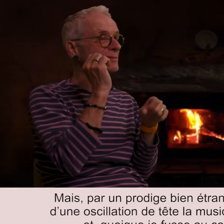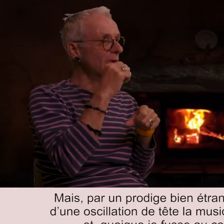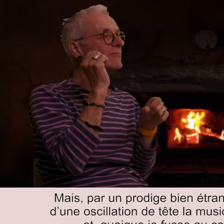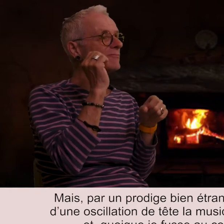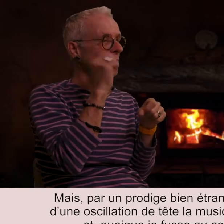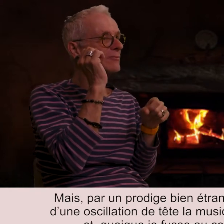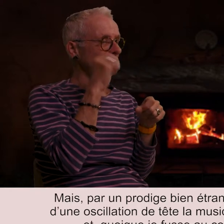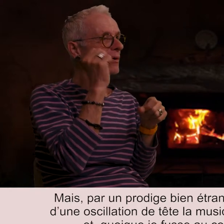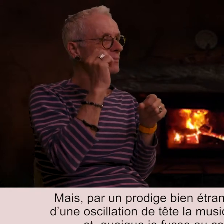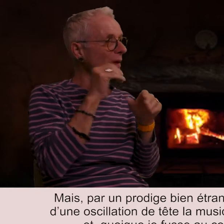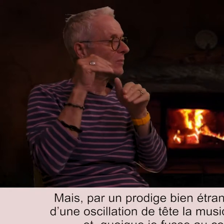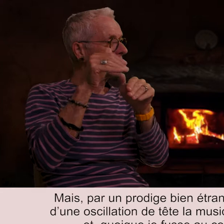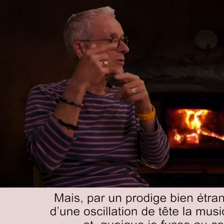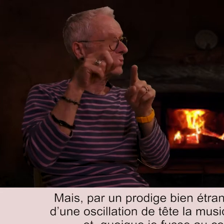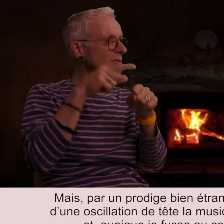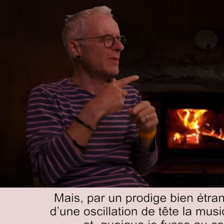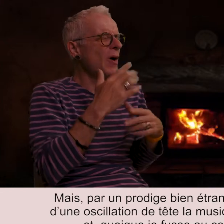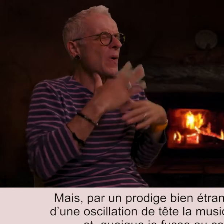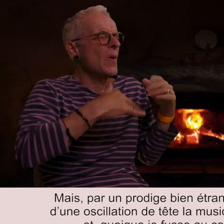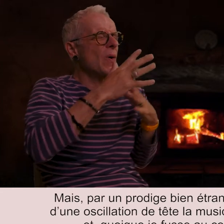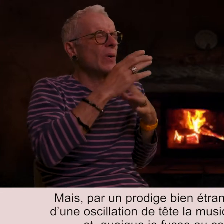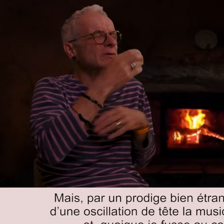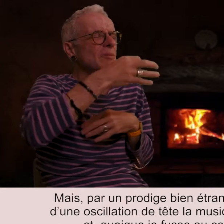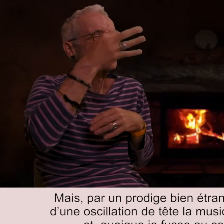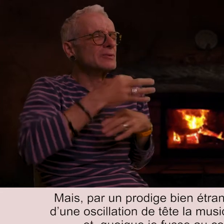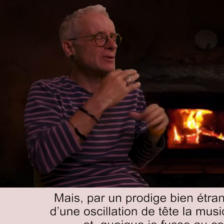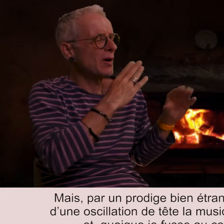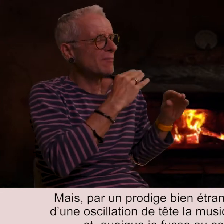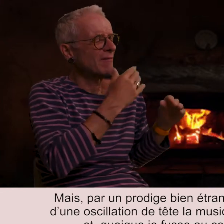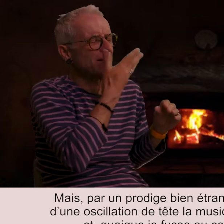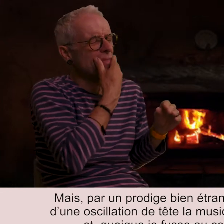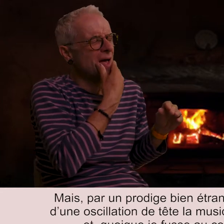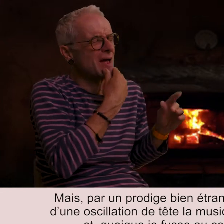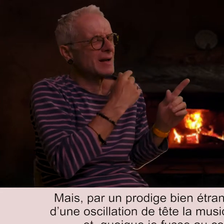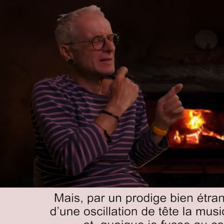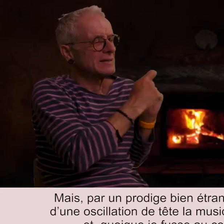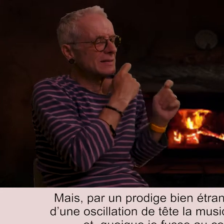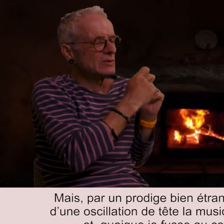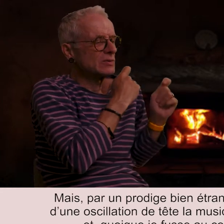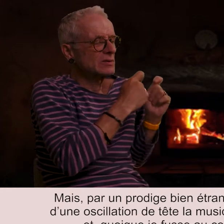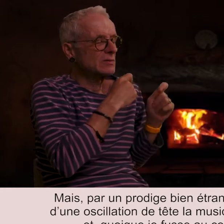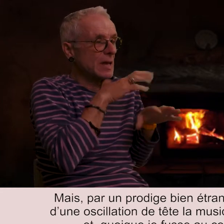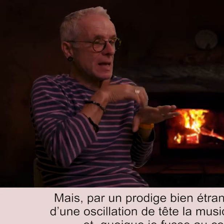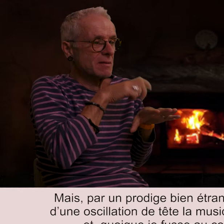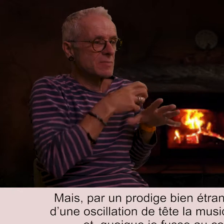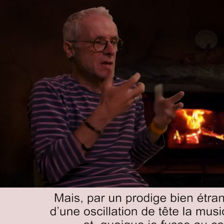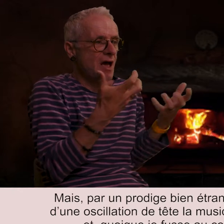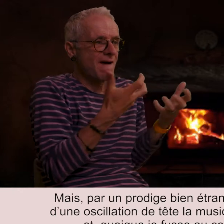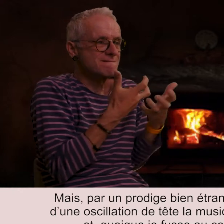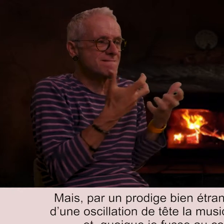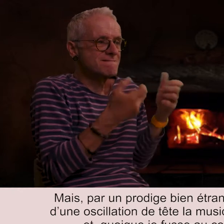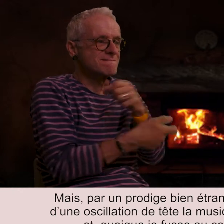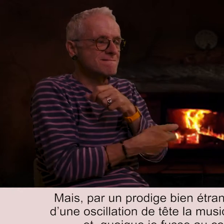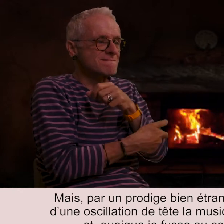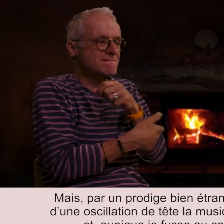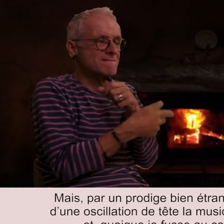cessé de jouer et quoi que je fusse au comble du bonheur d'entretenir une aussi belle personne les pieds me brûlaient de danser